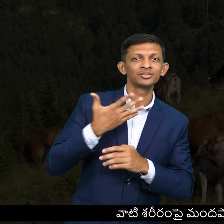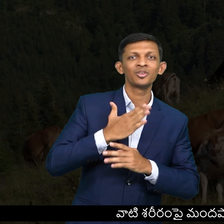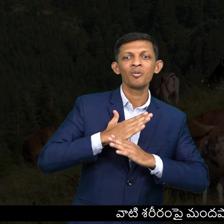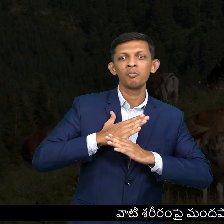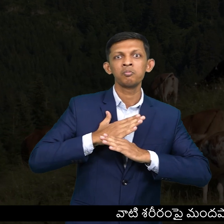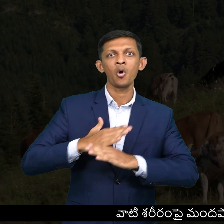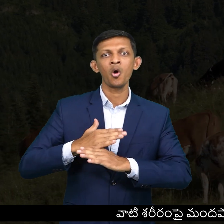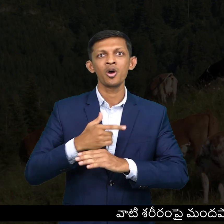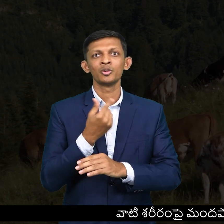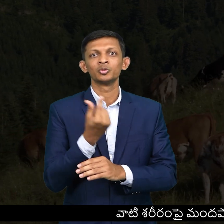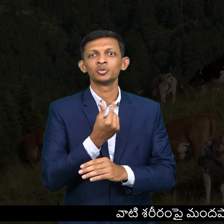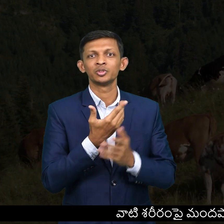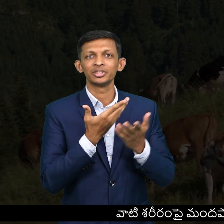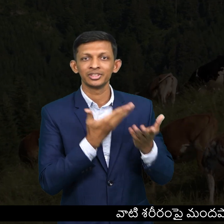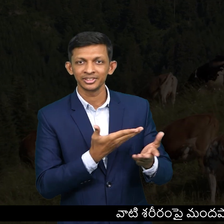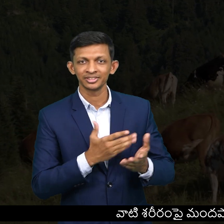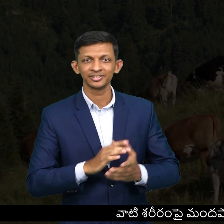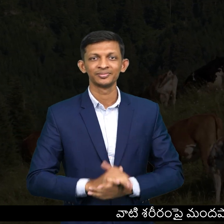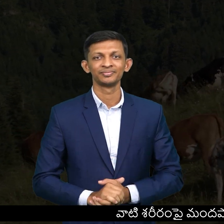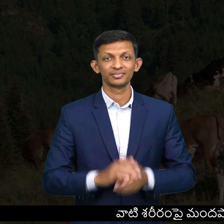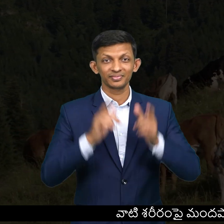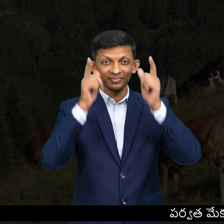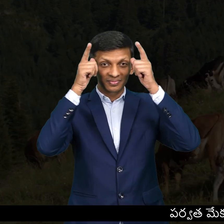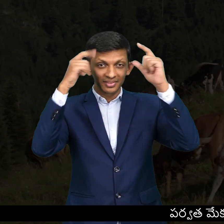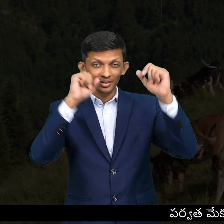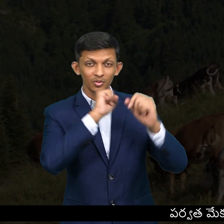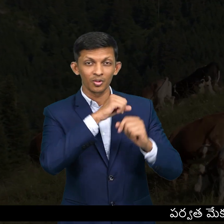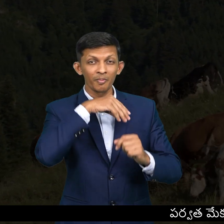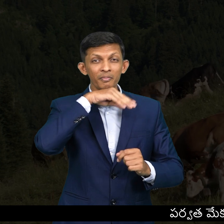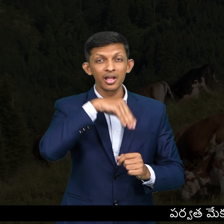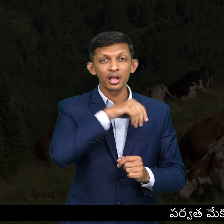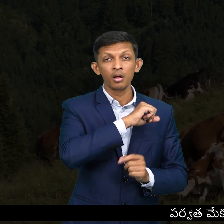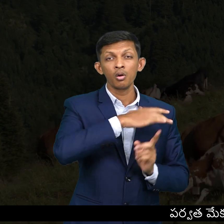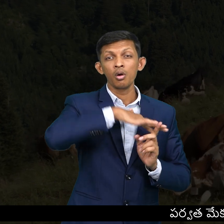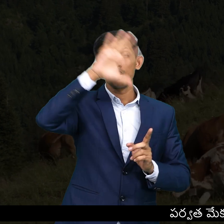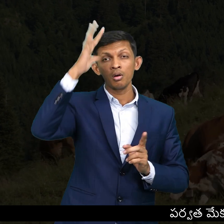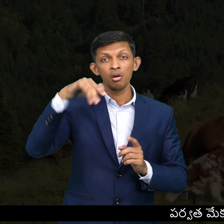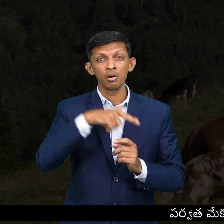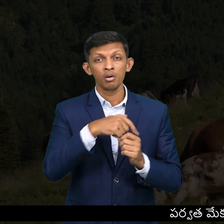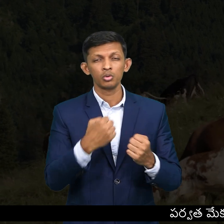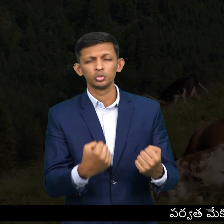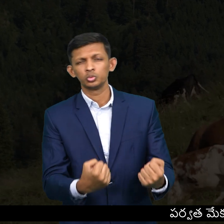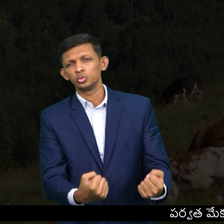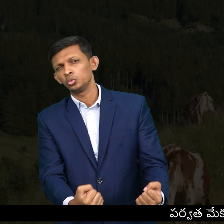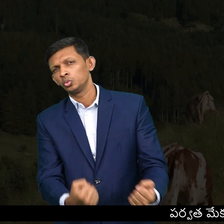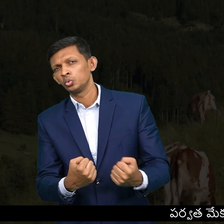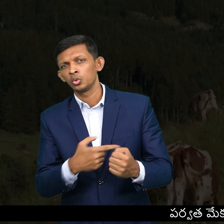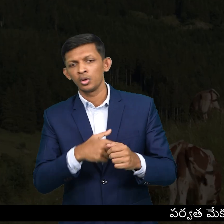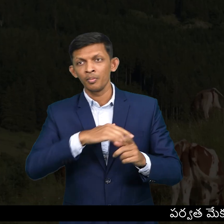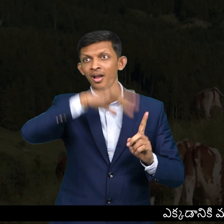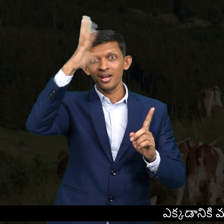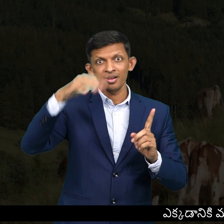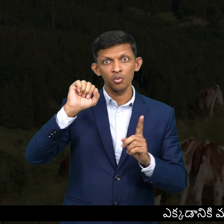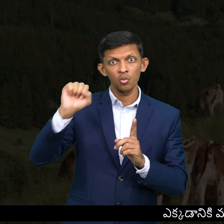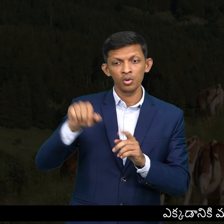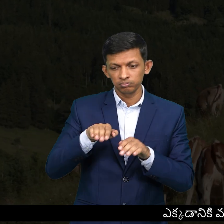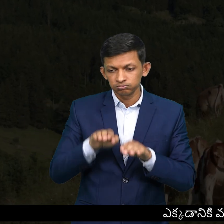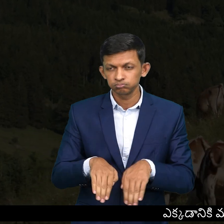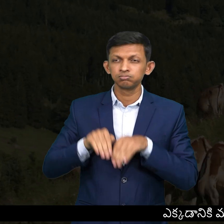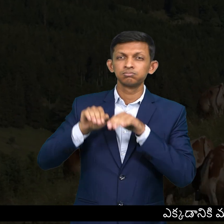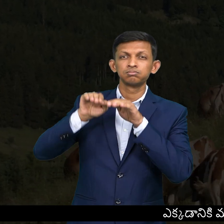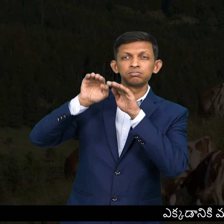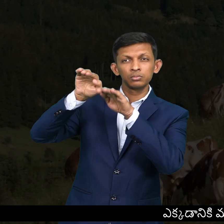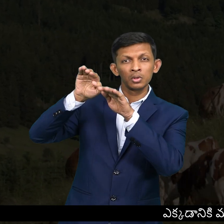శరీరంపై మందపాటి బొచ్చును కలిగి ఉంటాయి. పర్వత మేకలు రాతి వాలులపై